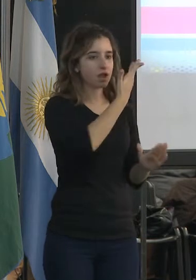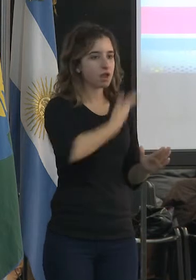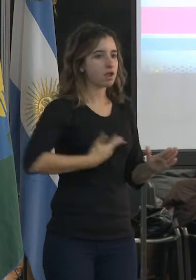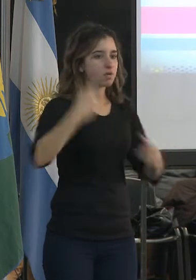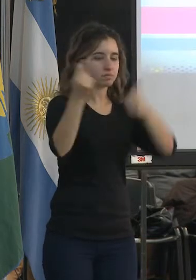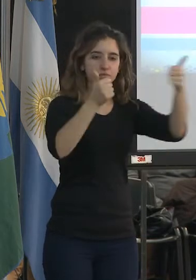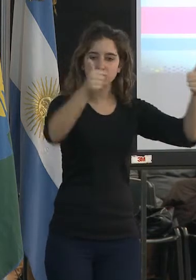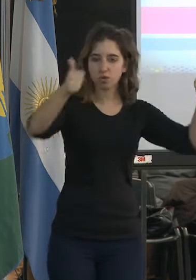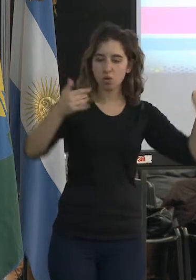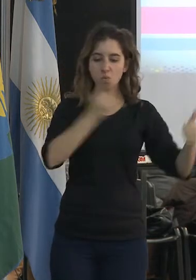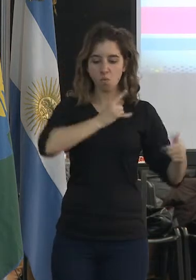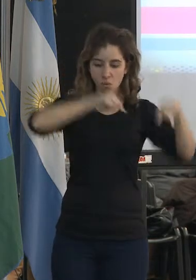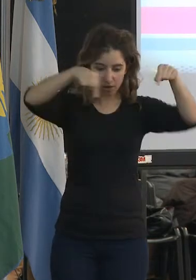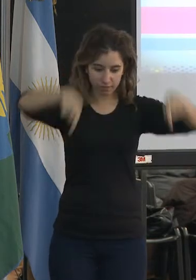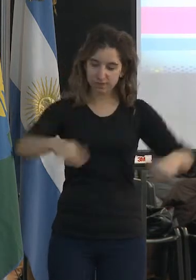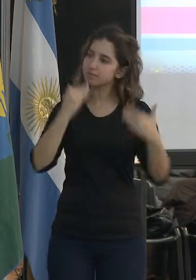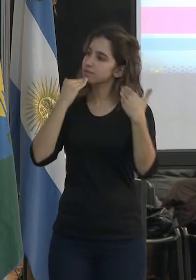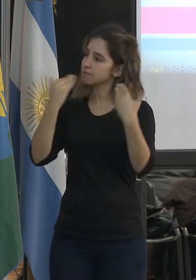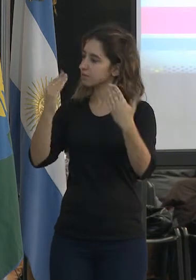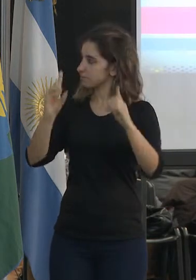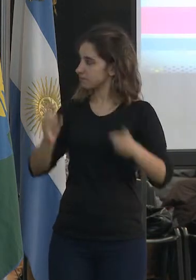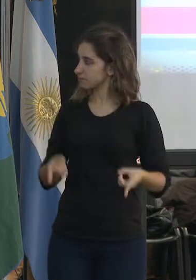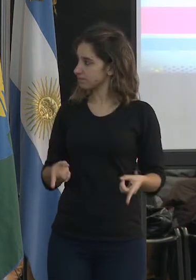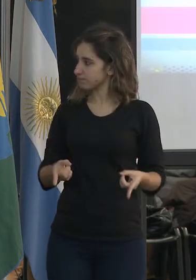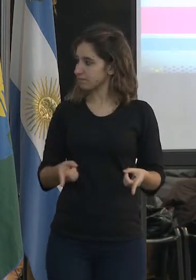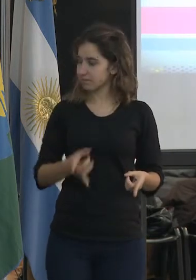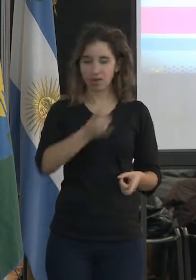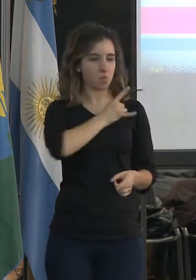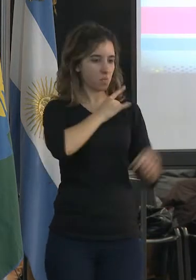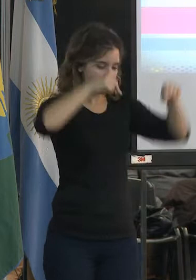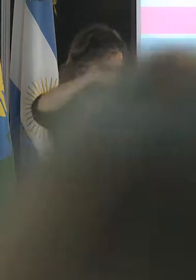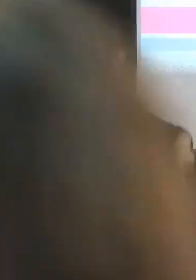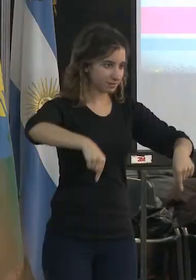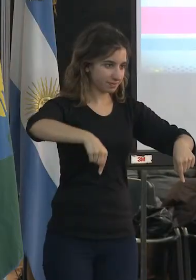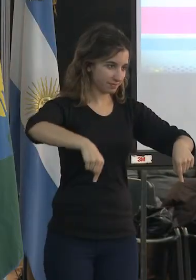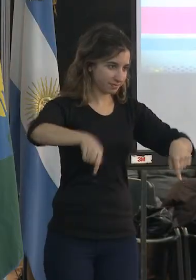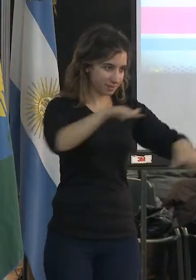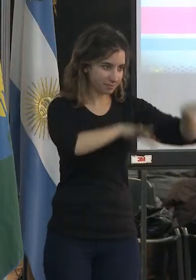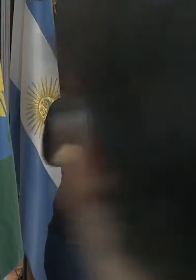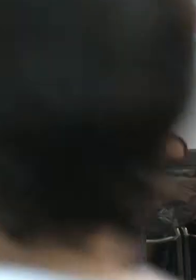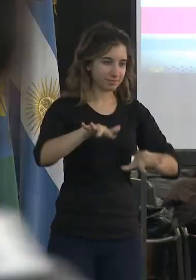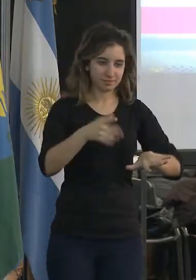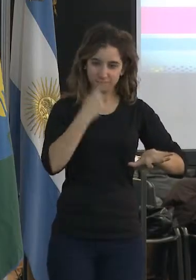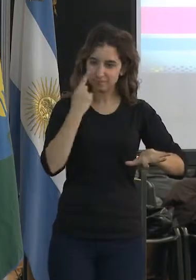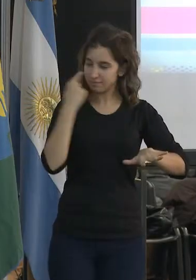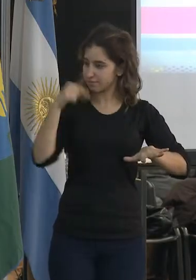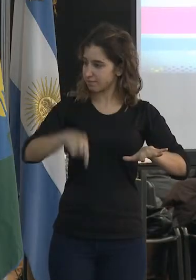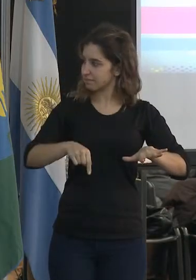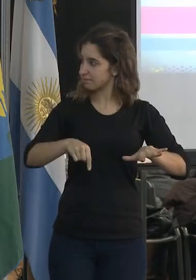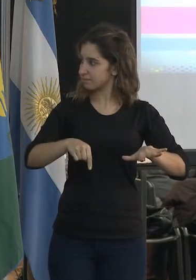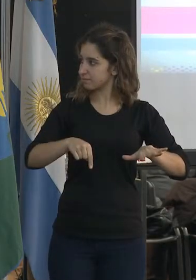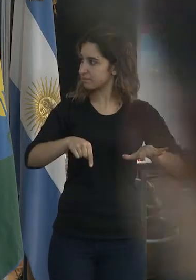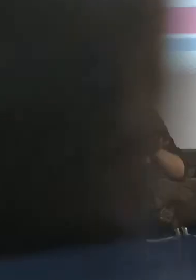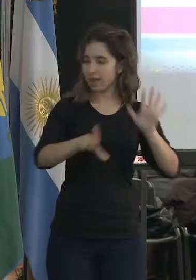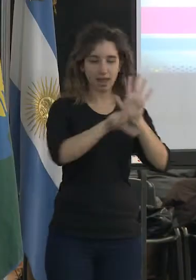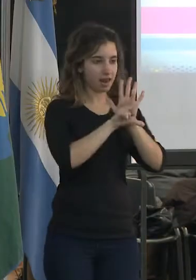a la facultad, también a la Universidad Nacional del Centro. No es casualidad que estemos en este ámbito en una audiencia pública sobre la ley de medios. También